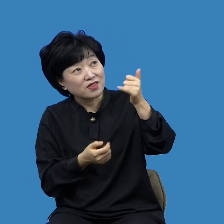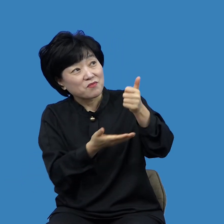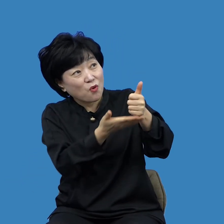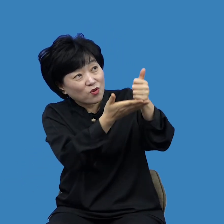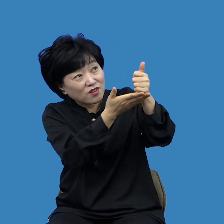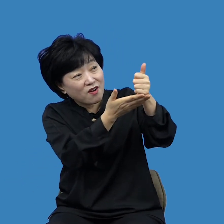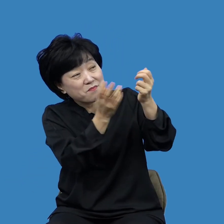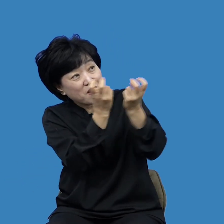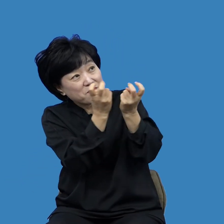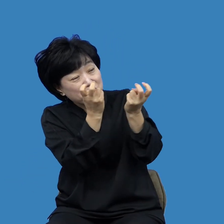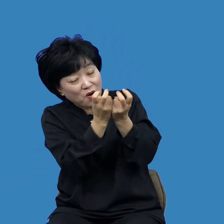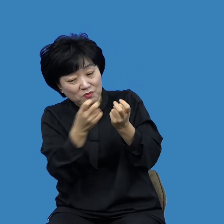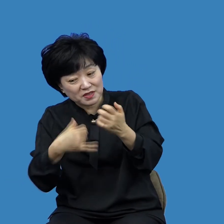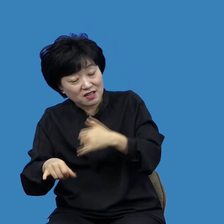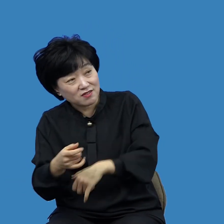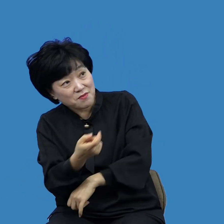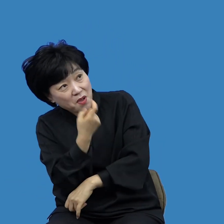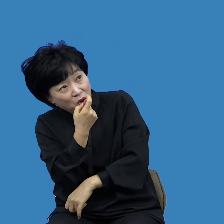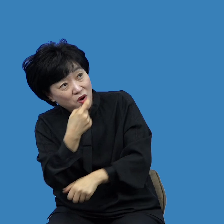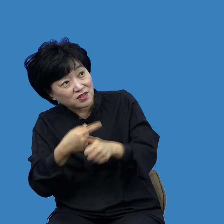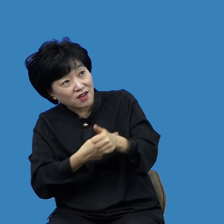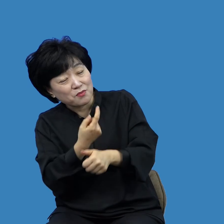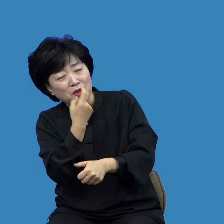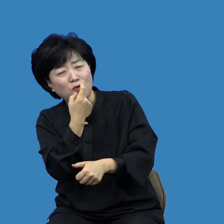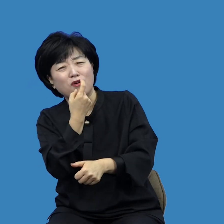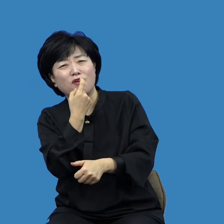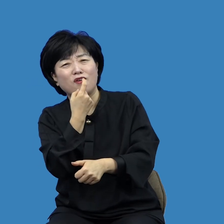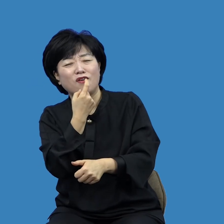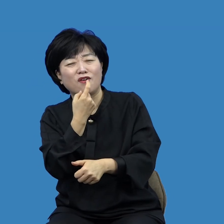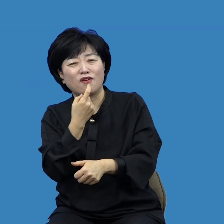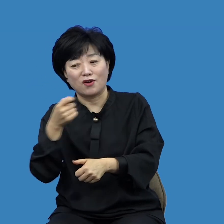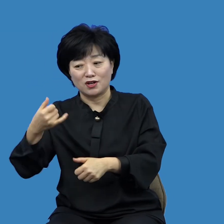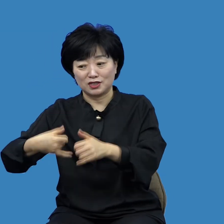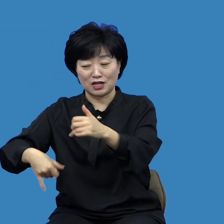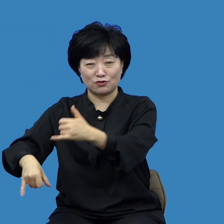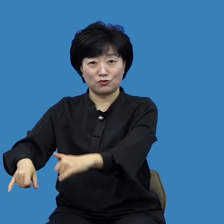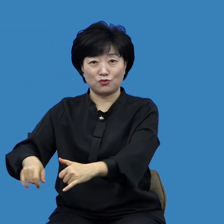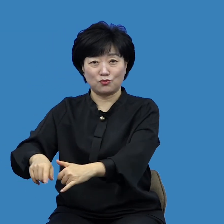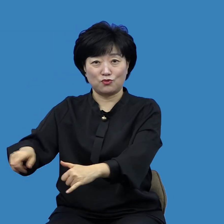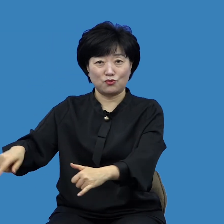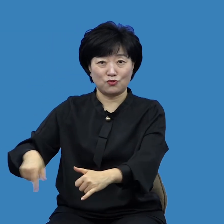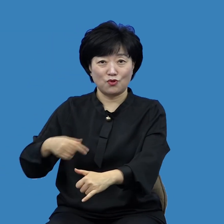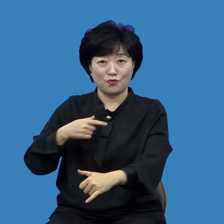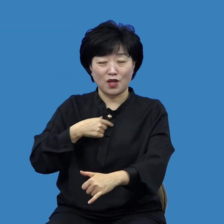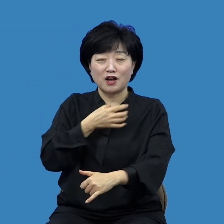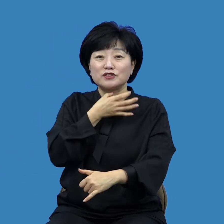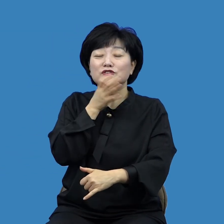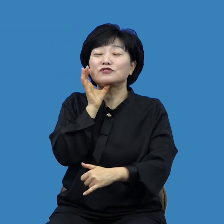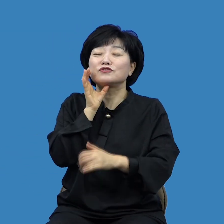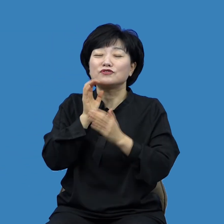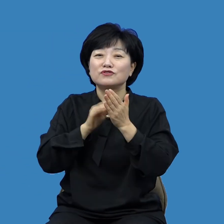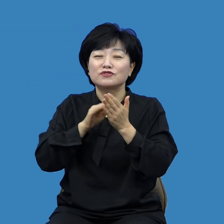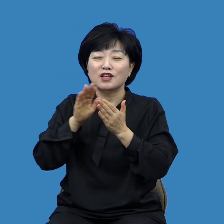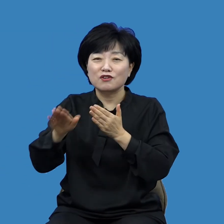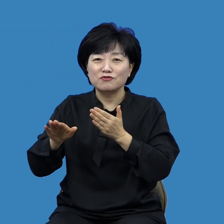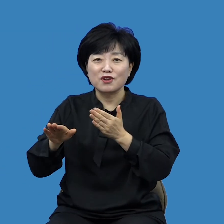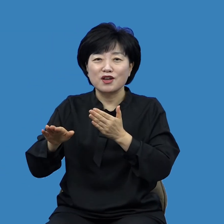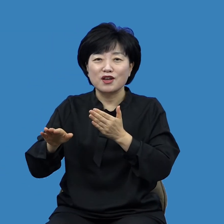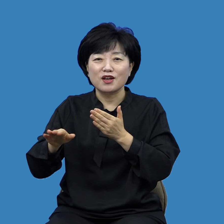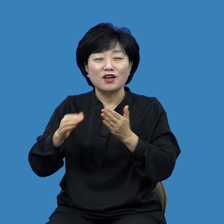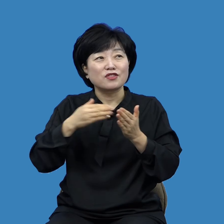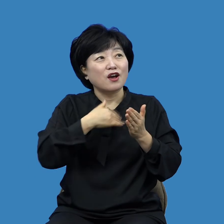공경하는 거구나. 당연한 걸 배우는 거예요 그냥. 그래서 그 자녀들도요, 내가 늙었을 때 내가